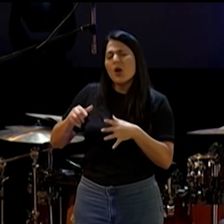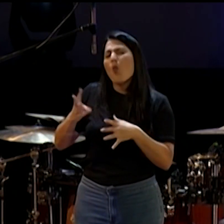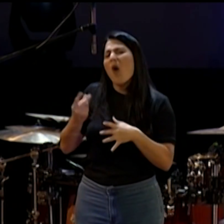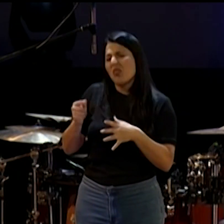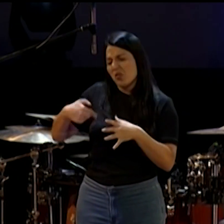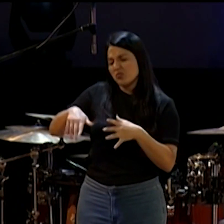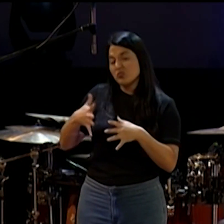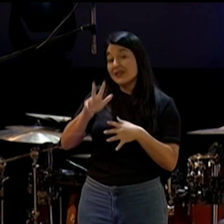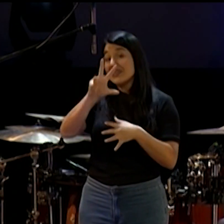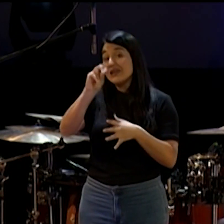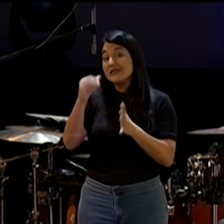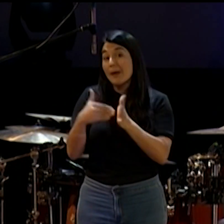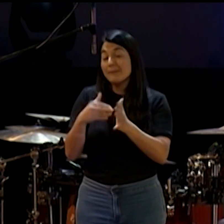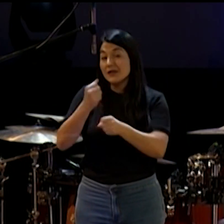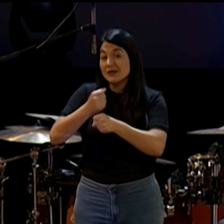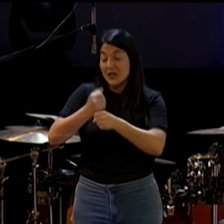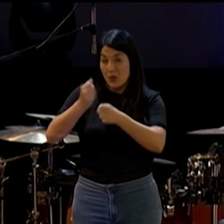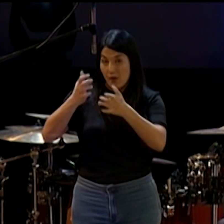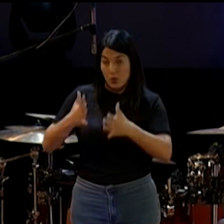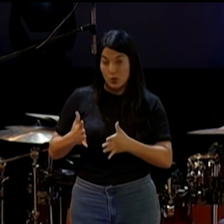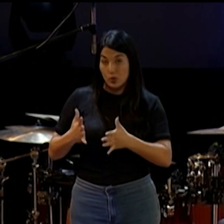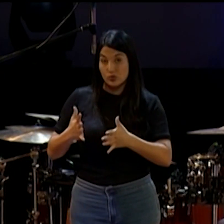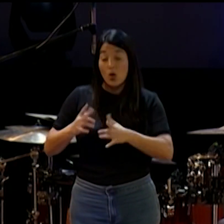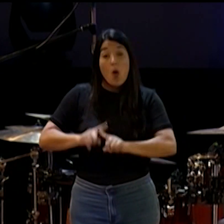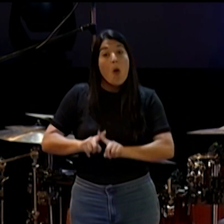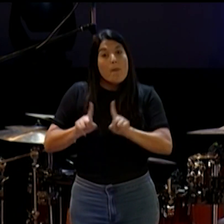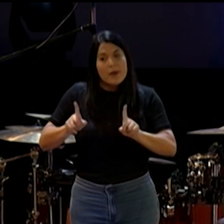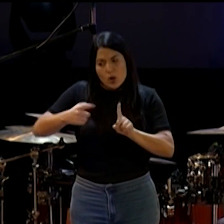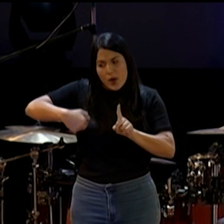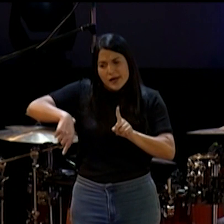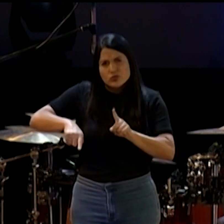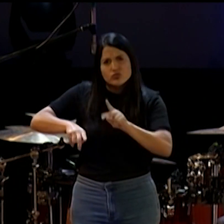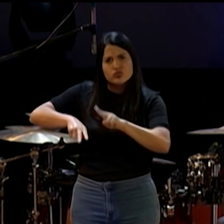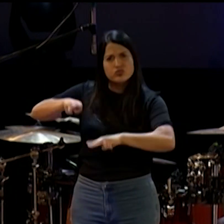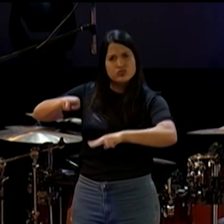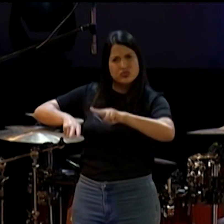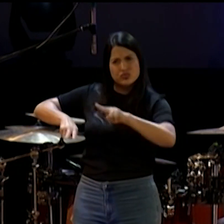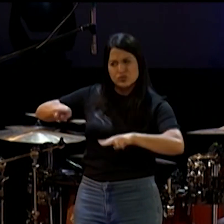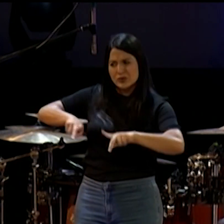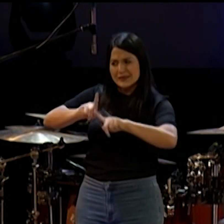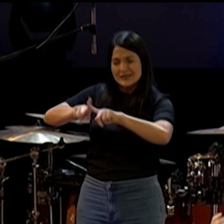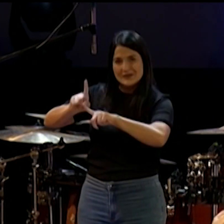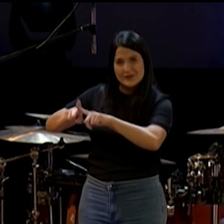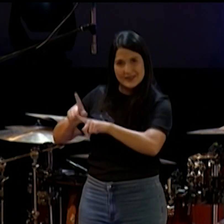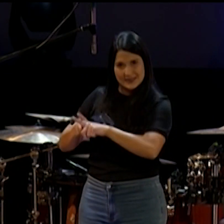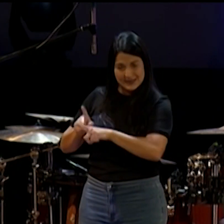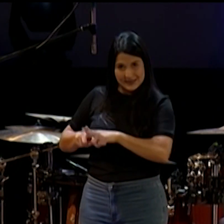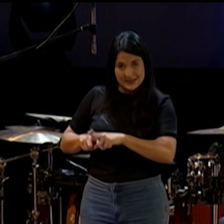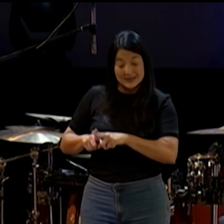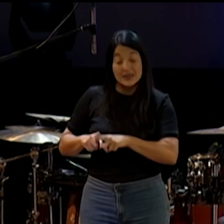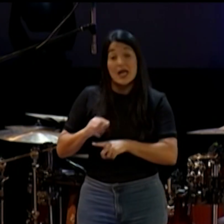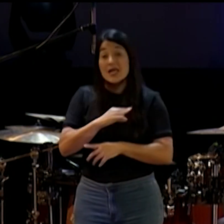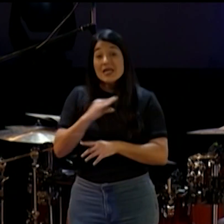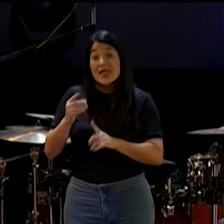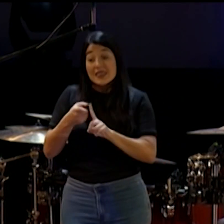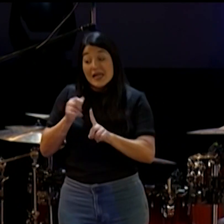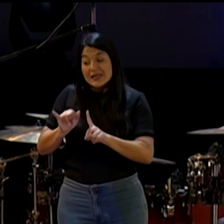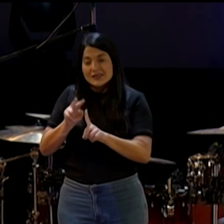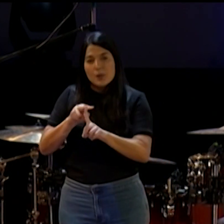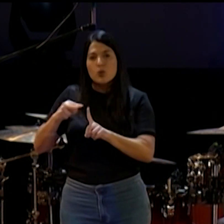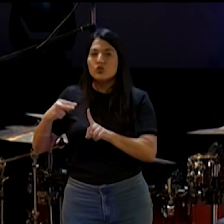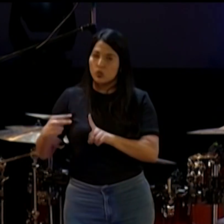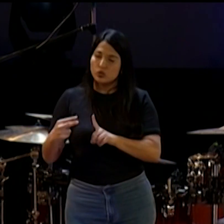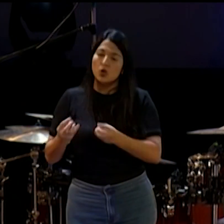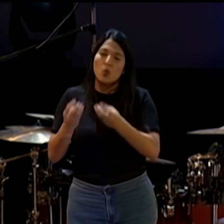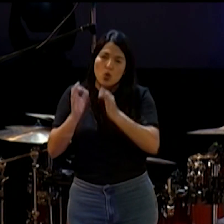de 30.000 trabajadores y trabajadoras, pero que tiene una diversidad enorme. Y en ese sentido es también de